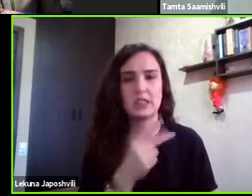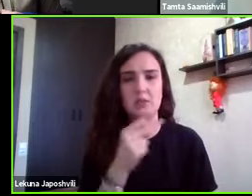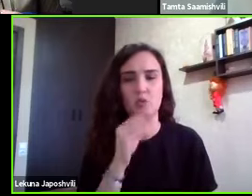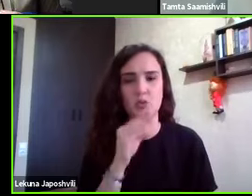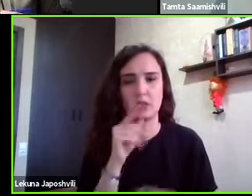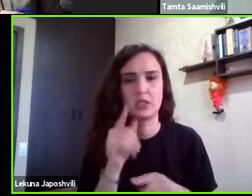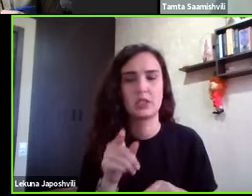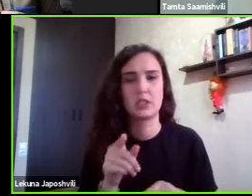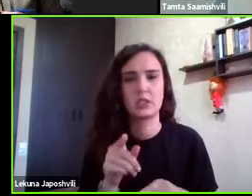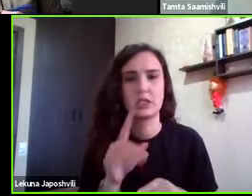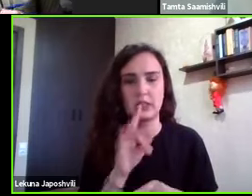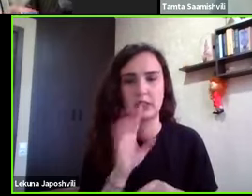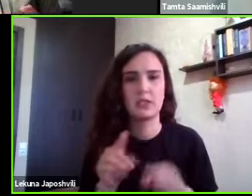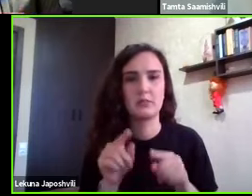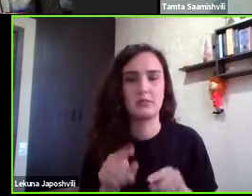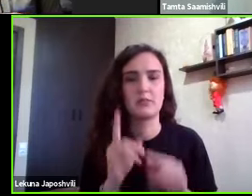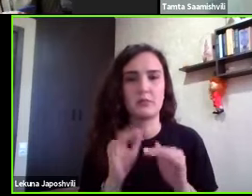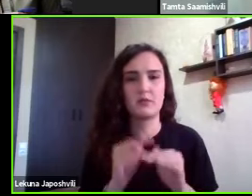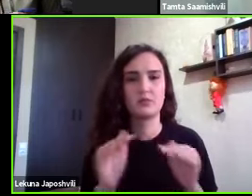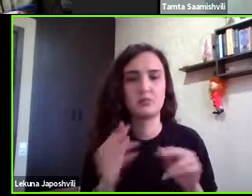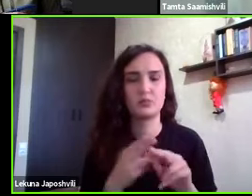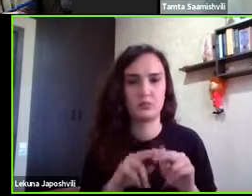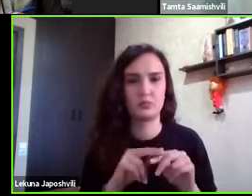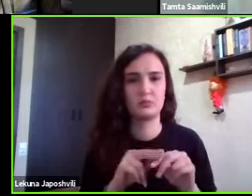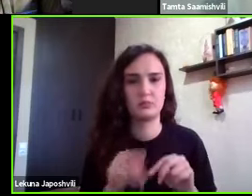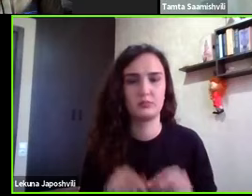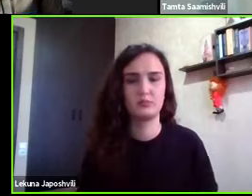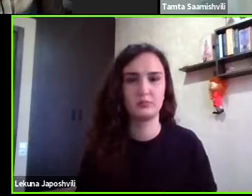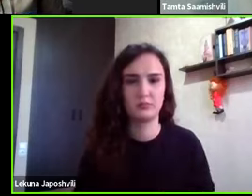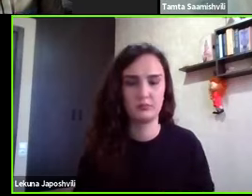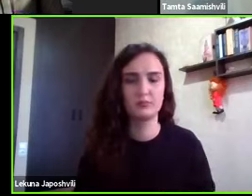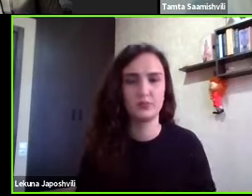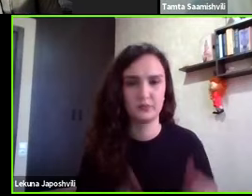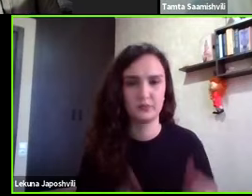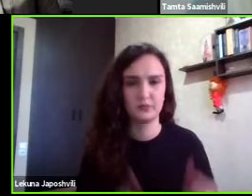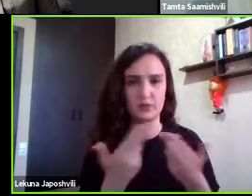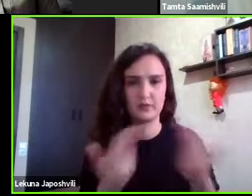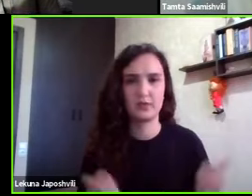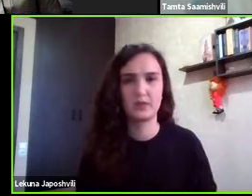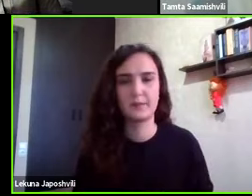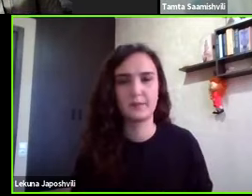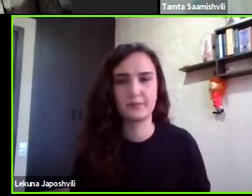იქ არ იქნება ბევრი ბავშვი და ბევრი ადამიანი. ამიტომ ვურჩევთ, დიახ.